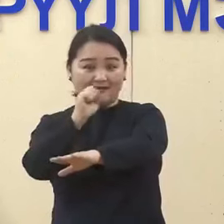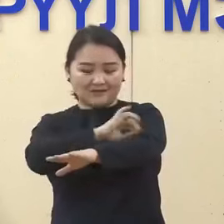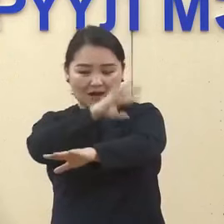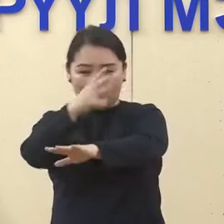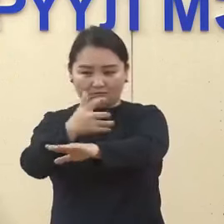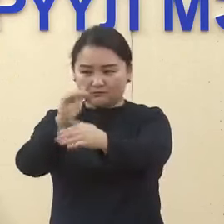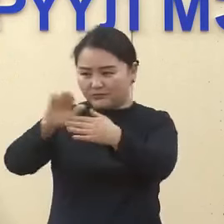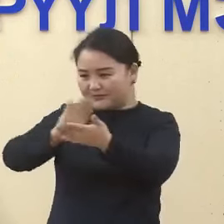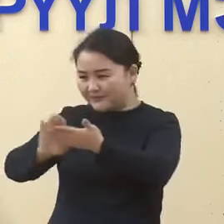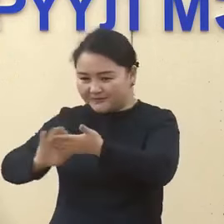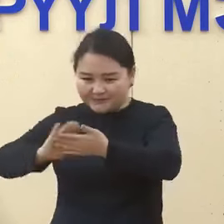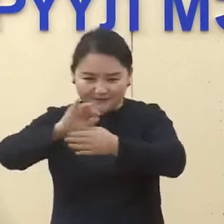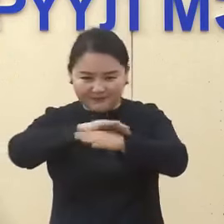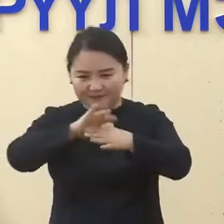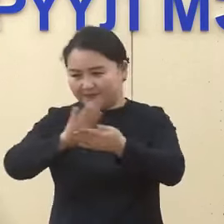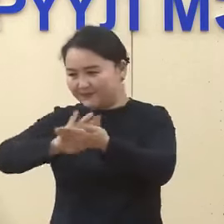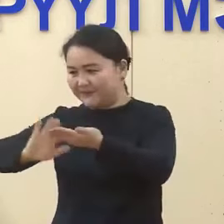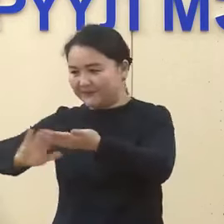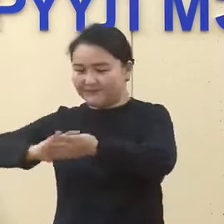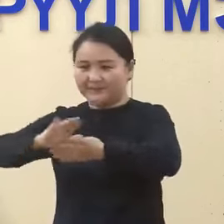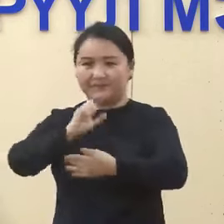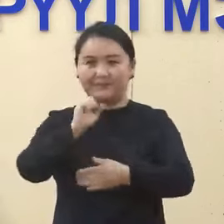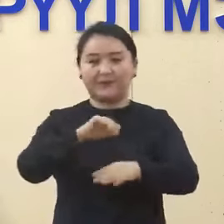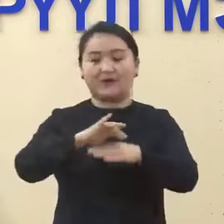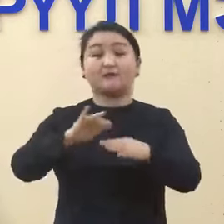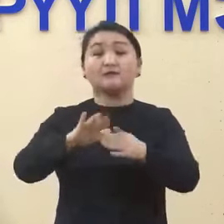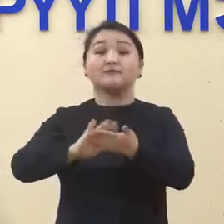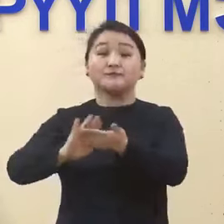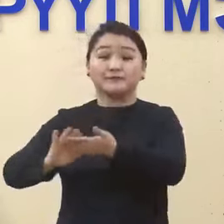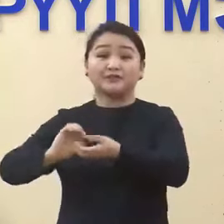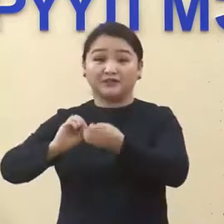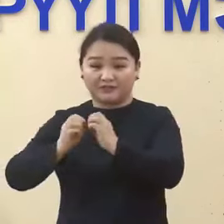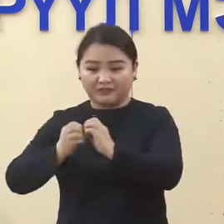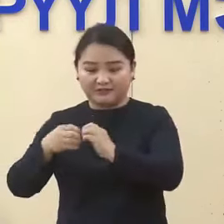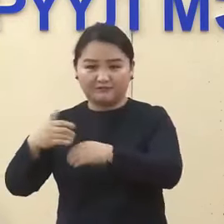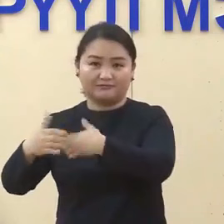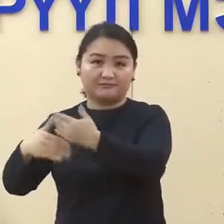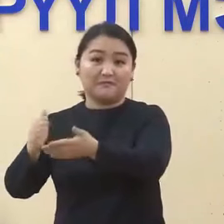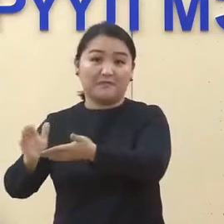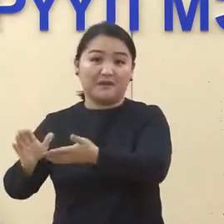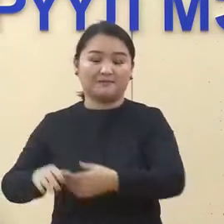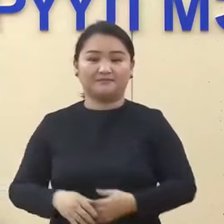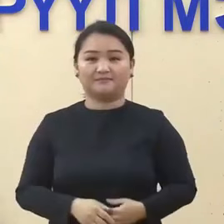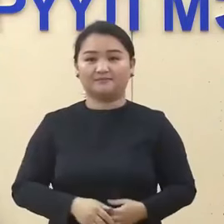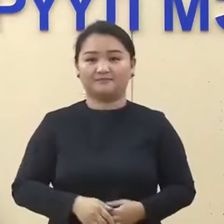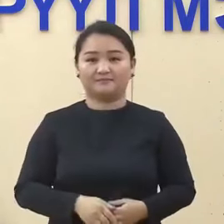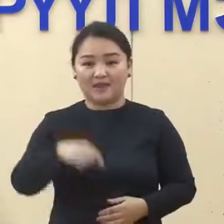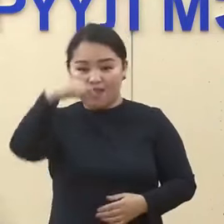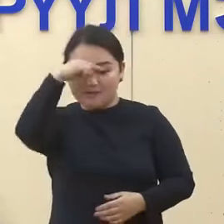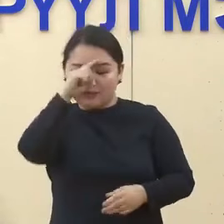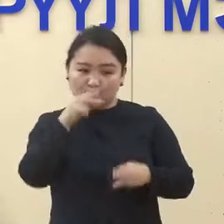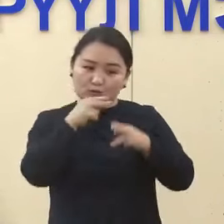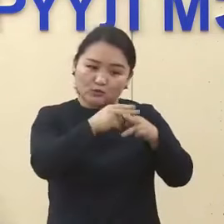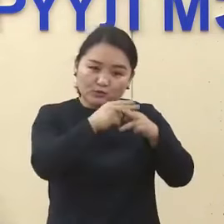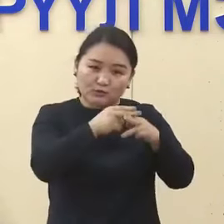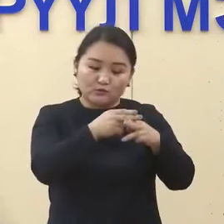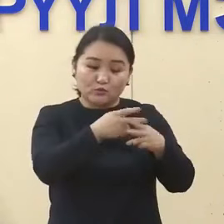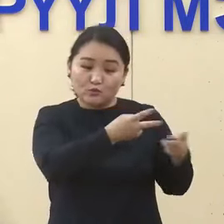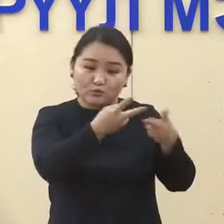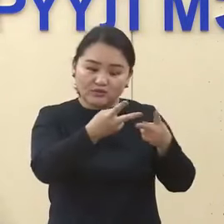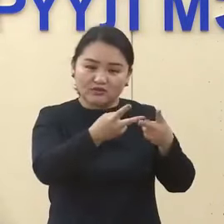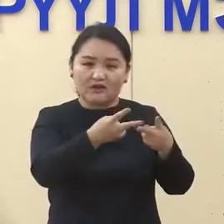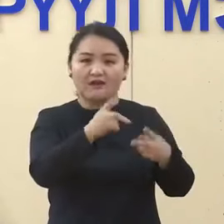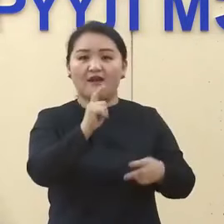ингээд нийт одоо эмнэлгийн тосломж үйлчилгээний талаар бол хэвийн одоо байна. За ингээд сүүлийн одоо 3 хоног